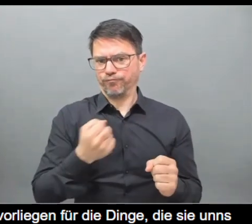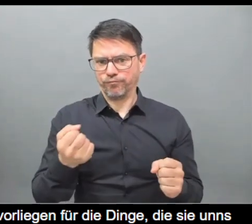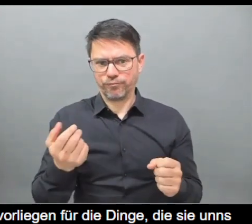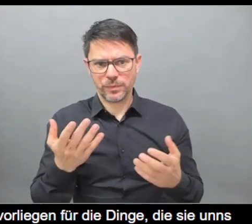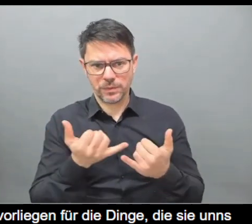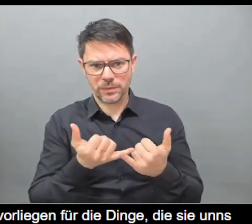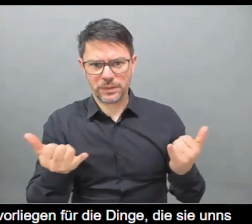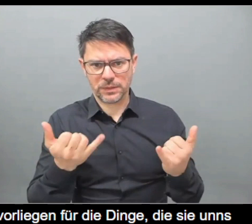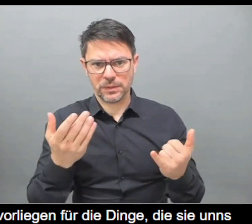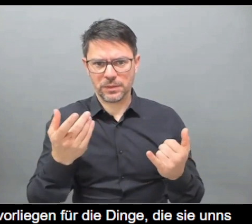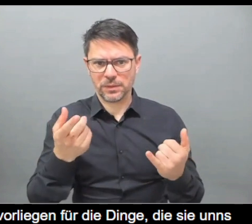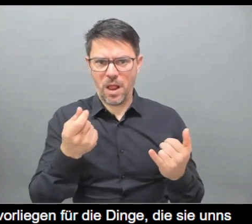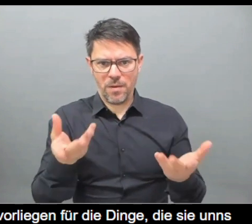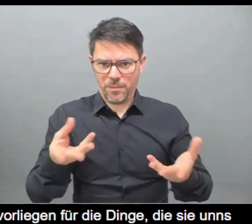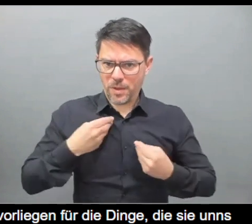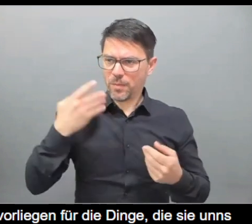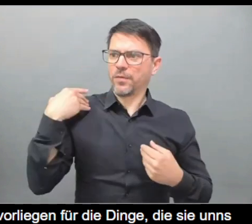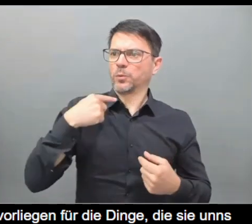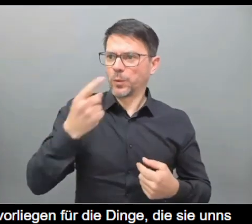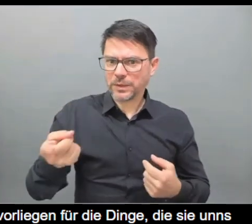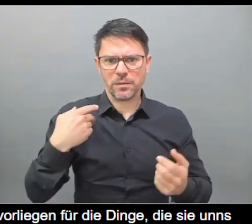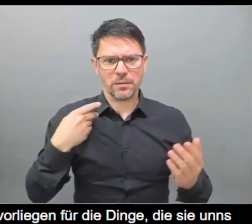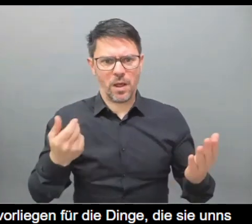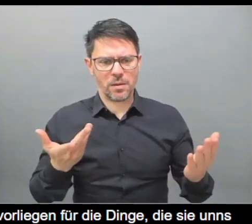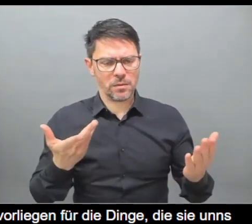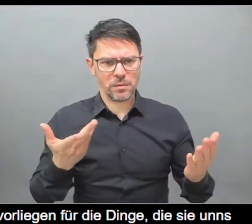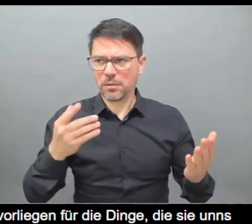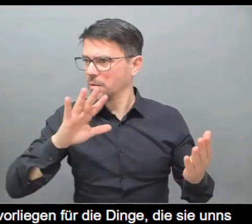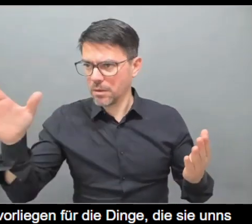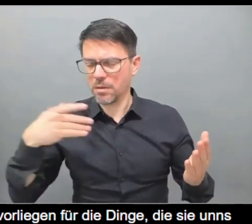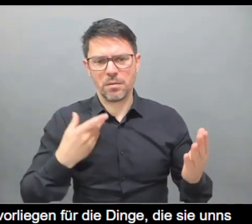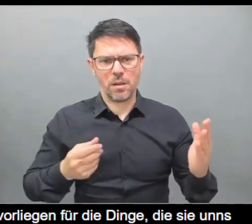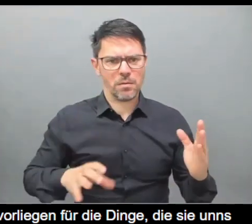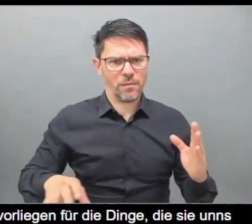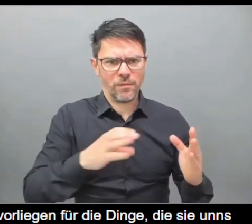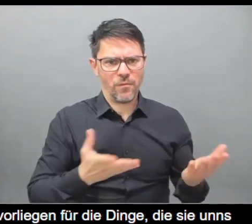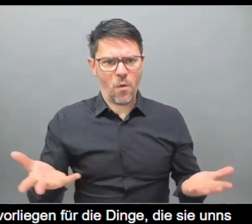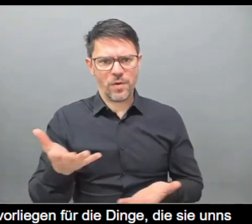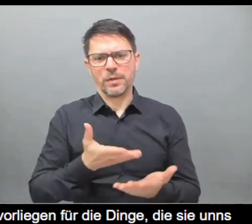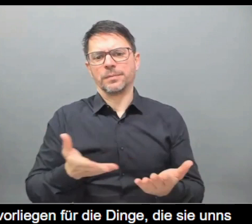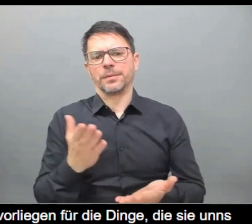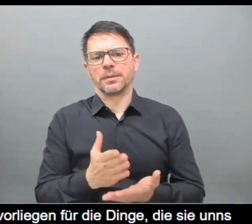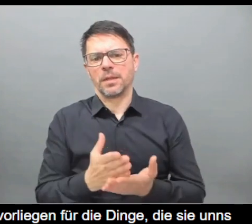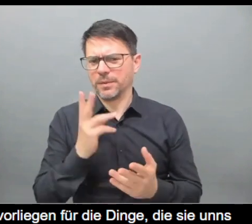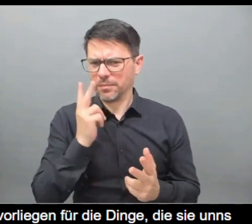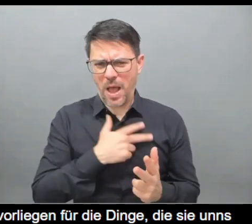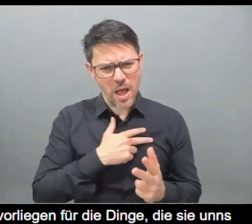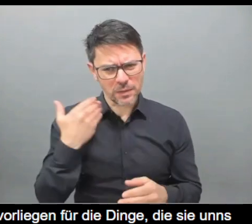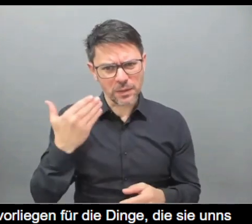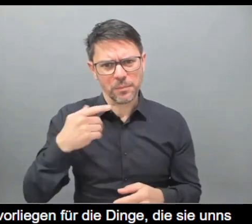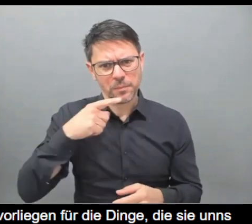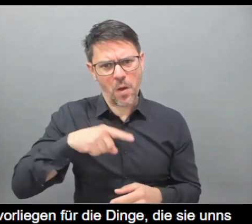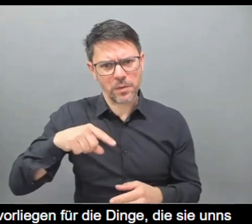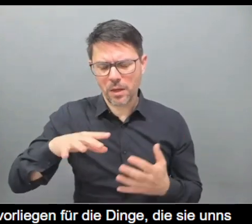dass aus der Asche schon wieder der Löwenzahn rauswächst. Also wenn die Unternehmen draußen wirklich angewiesen wären auf diese